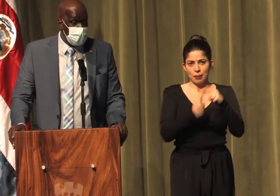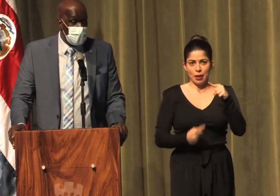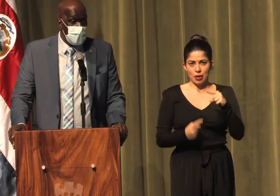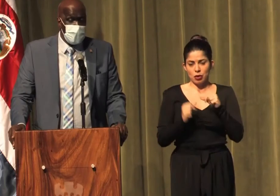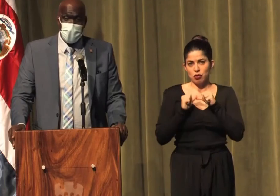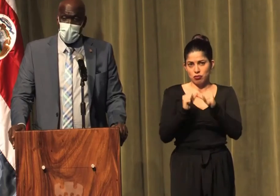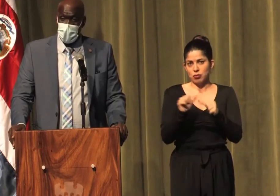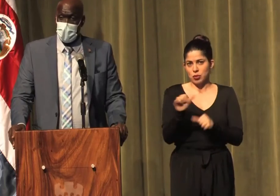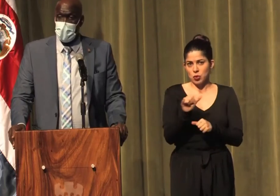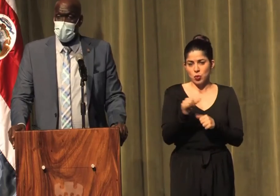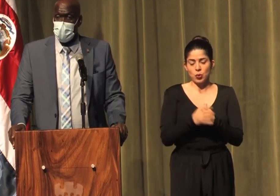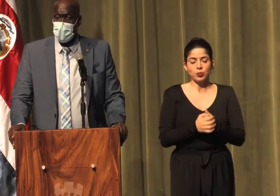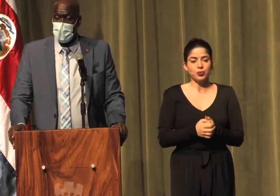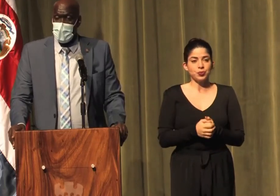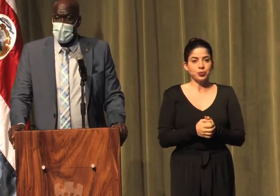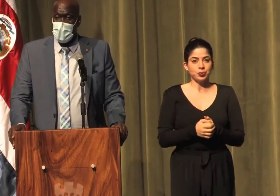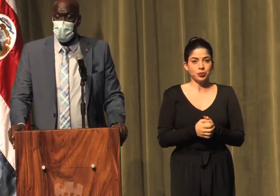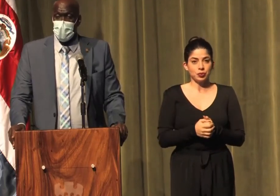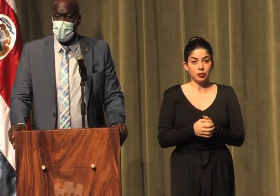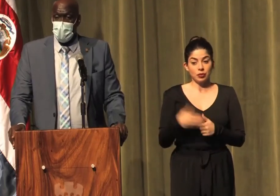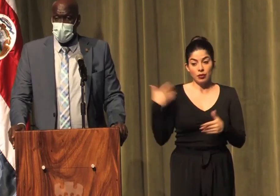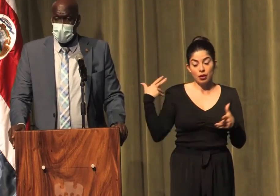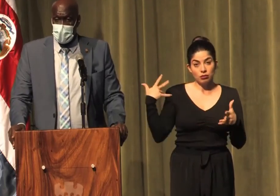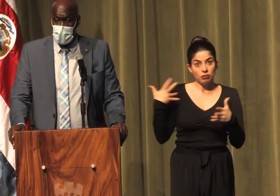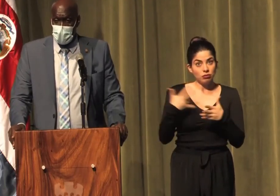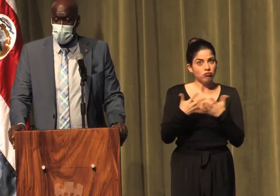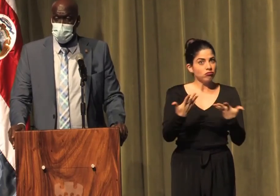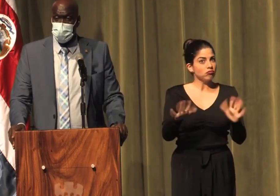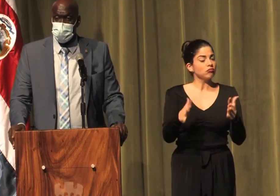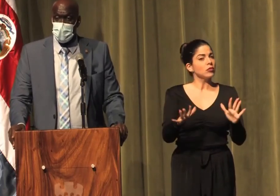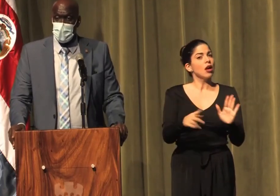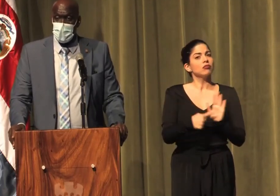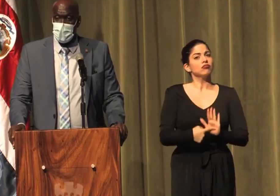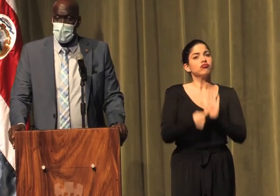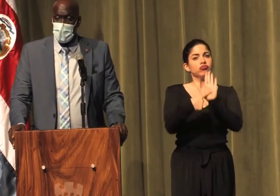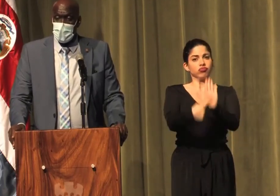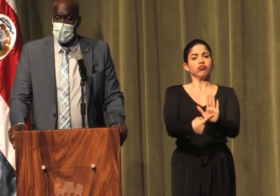2 años y medio, donde hemos demostrado